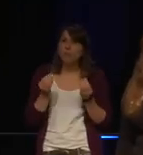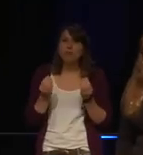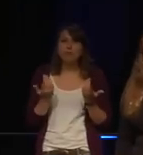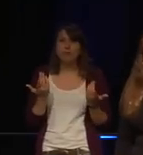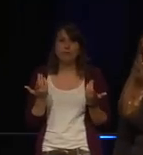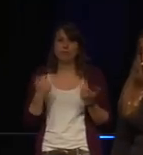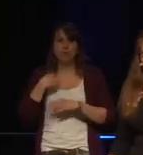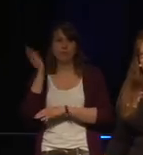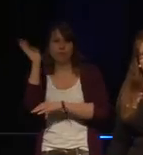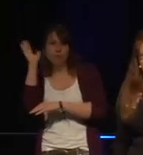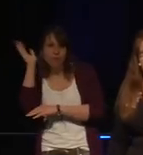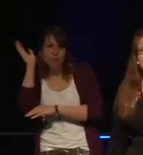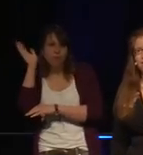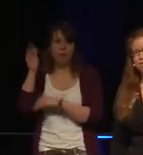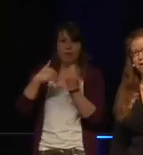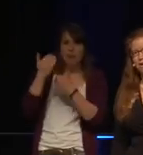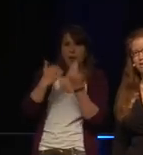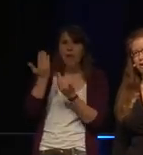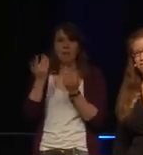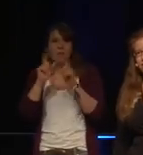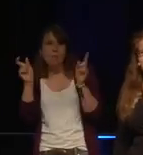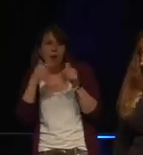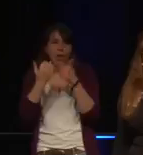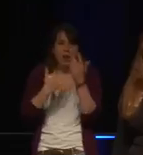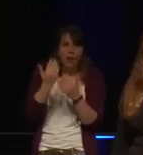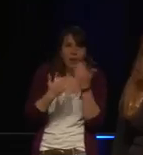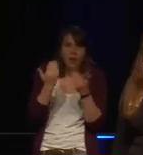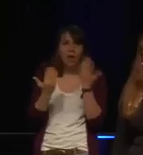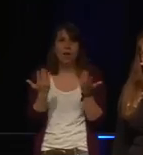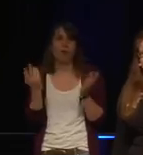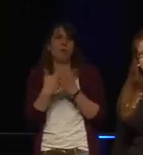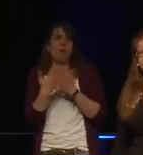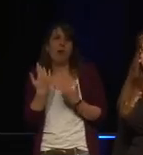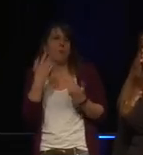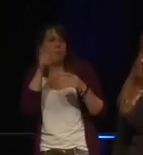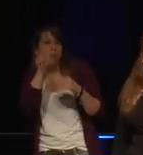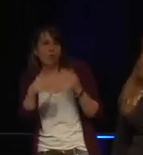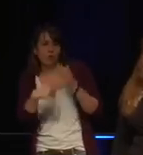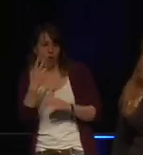Porque es lo que todos me preguntan cuando aparezco en algún lugar. Y